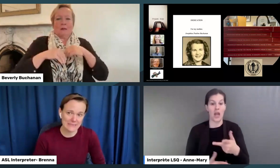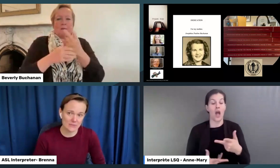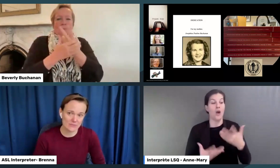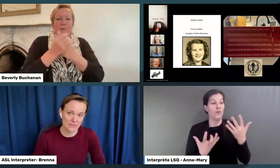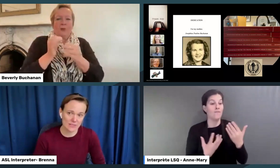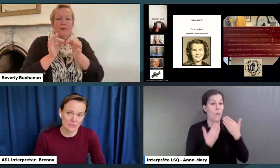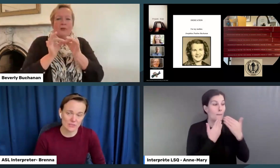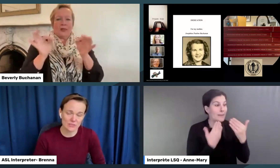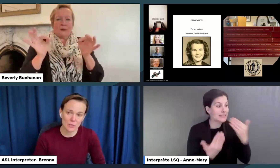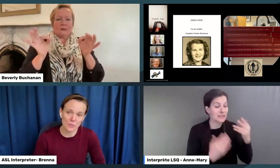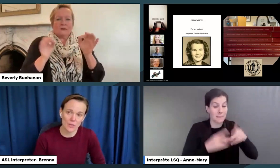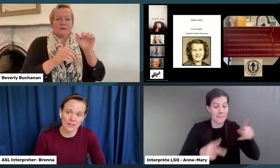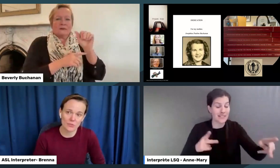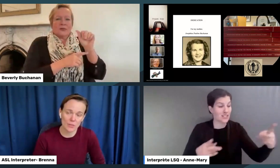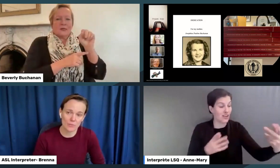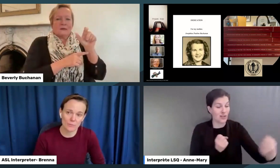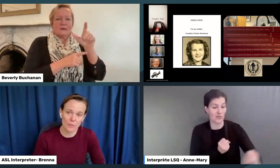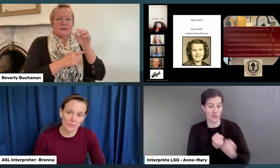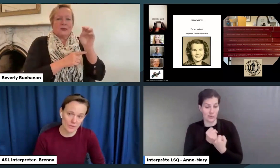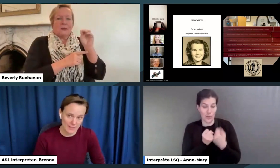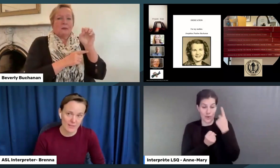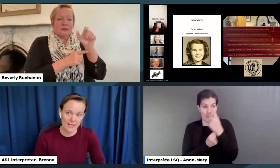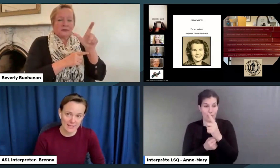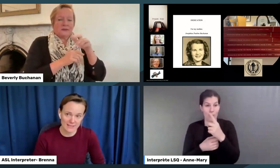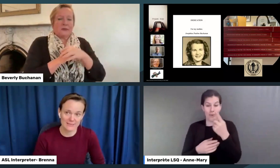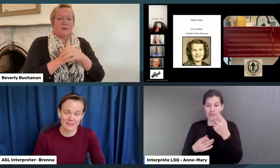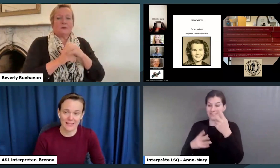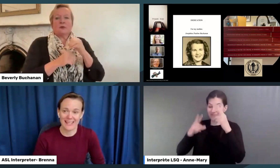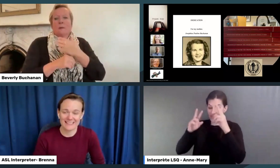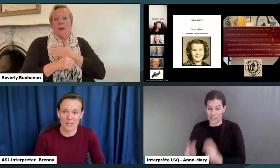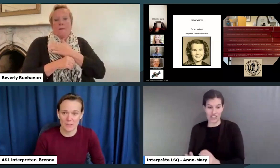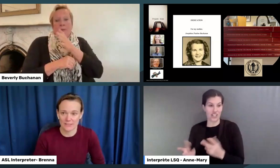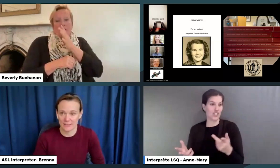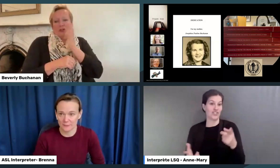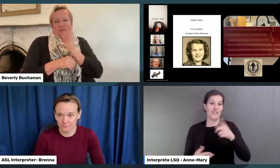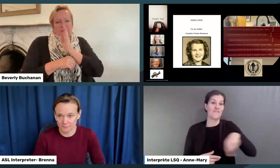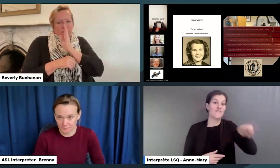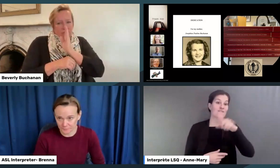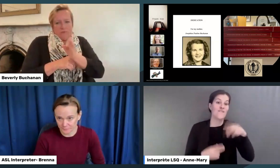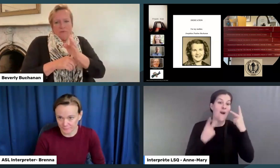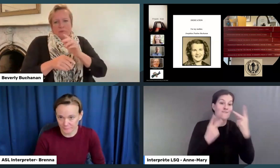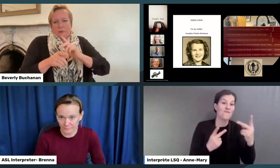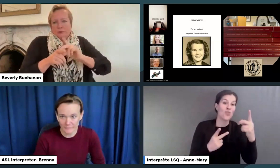ans. Alors j'ai grandi avec ASL et MSL.